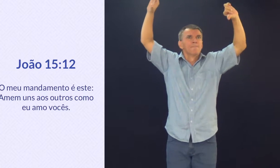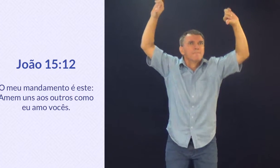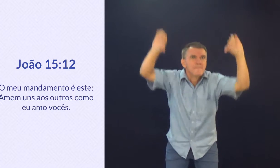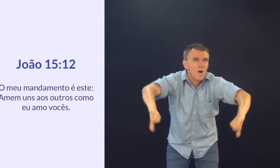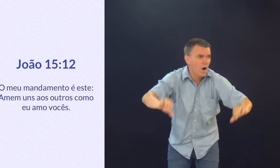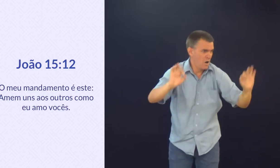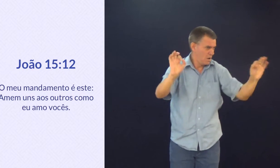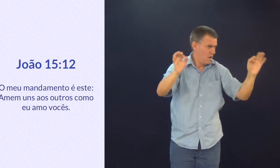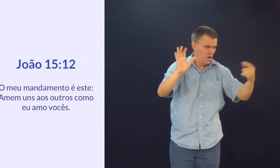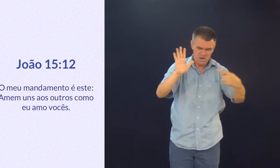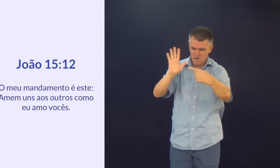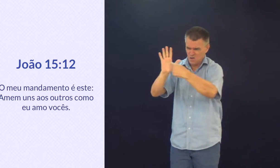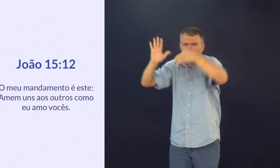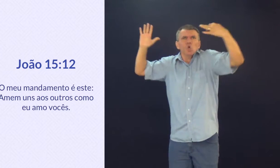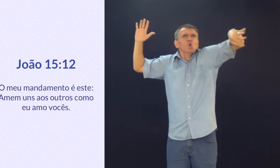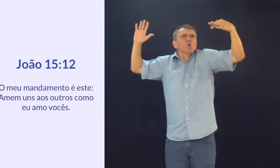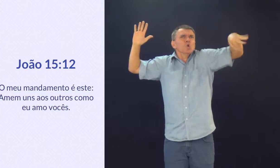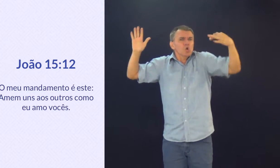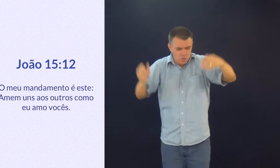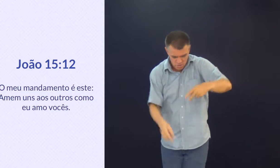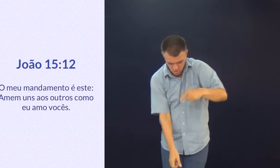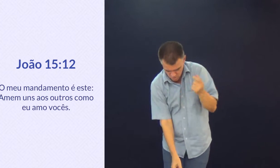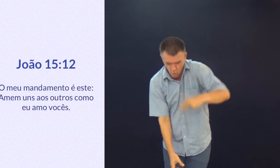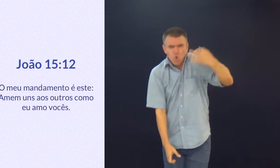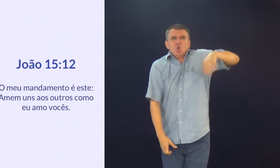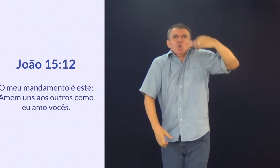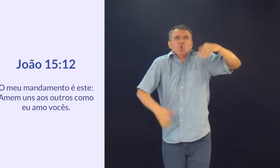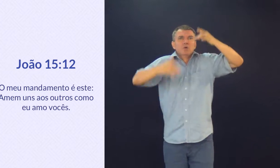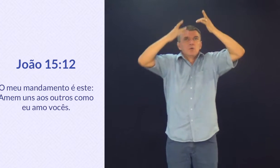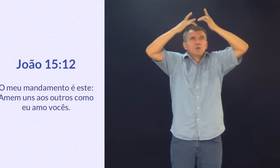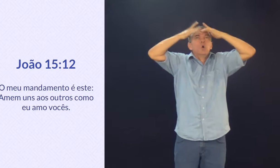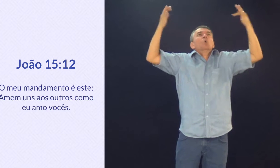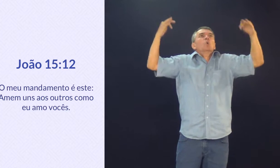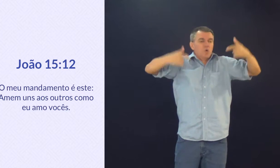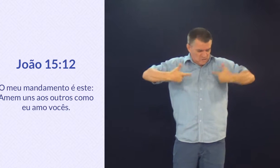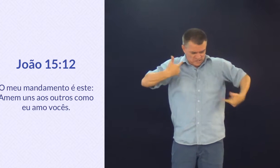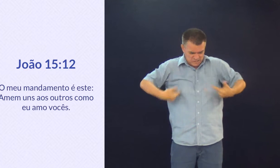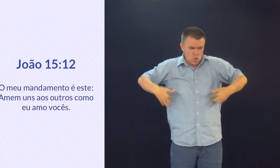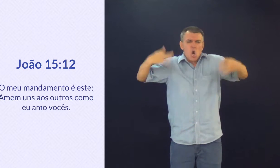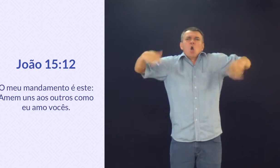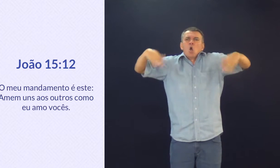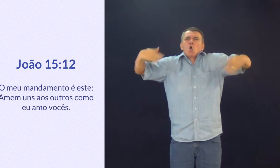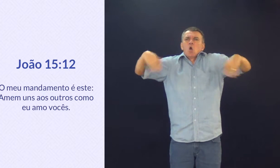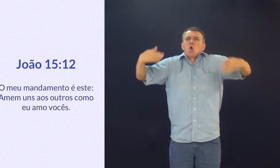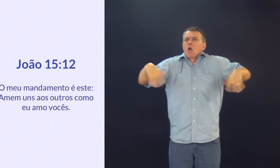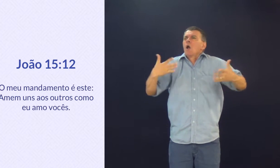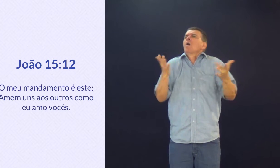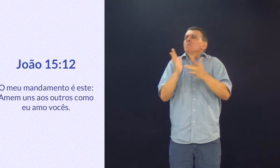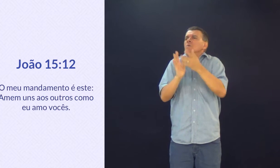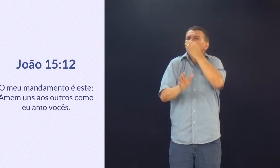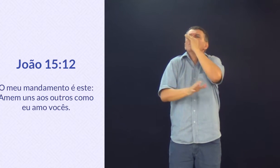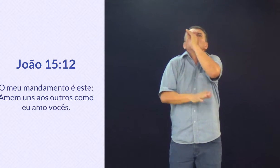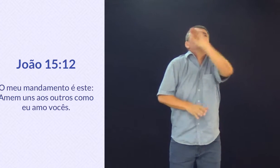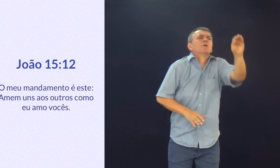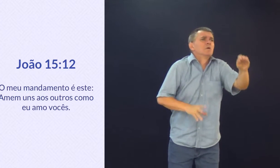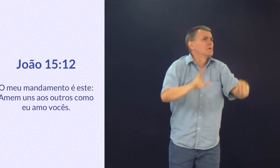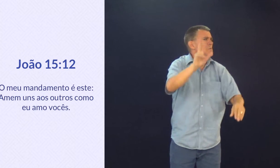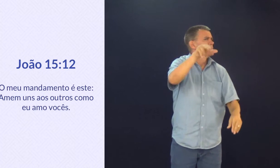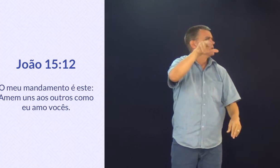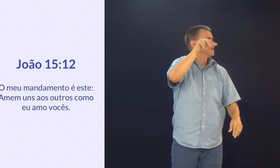economizar empregado nela ele ele recebe ainda assim palavras acusatórias ele sofreu com